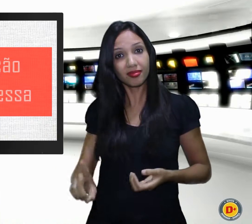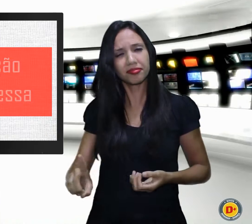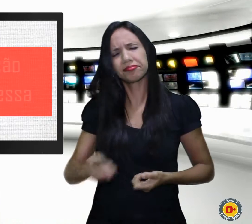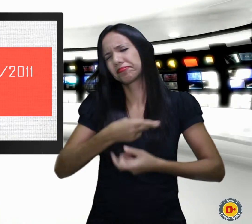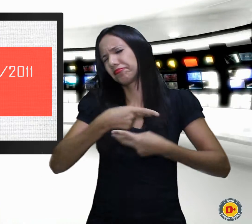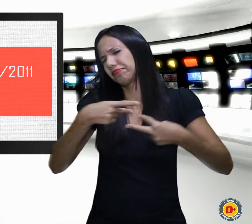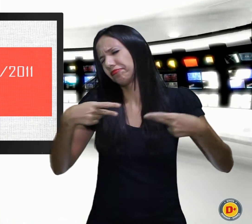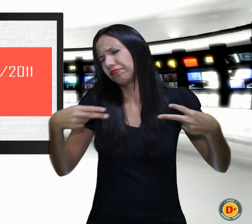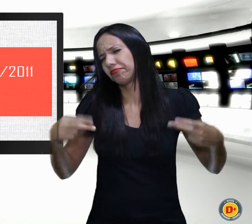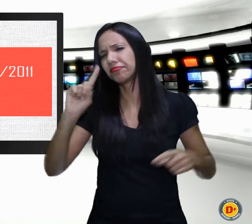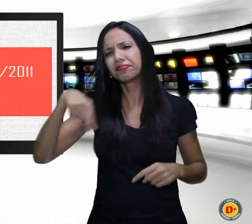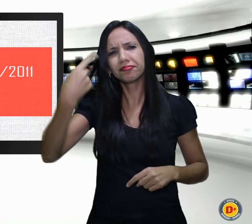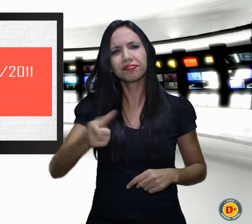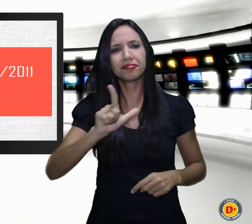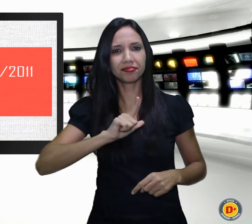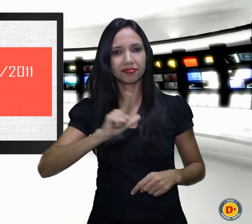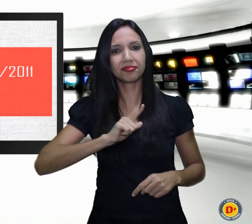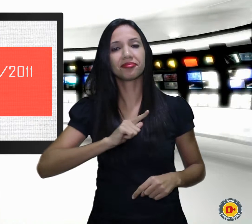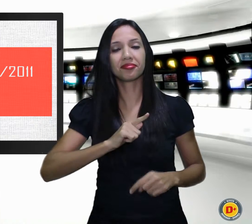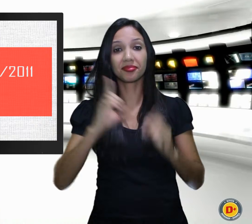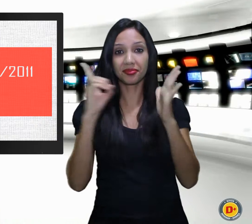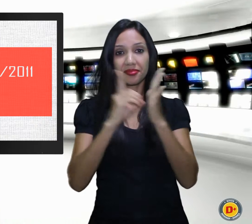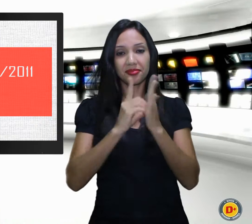Posteriormente, no Decreto 7.611, de